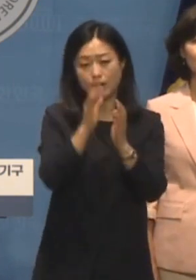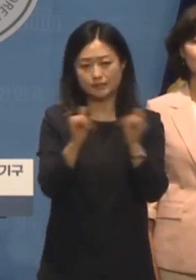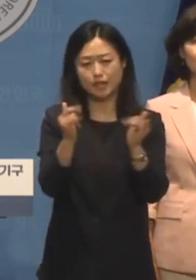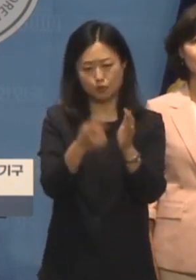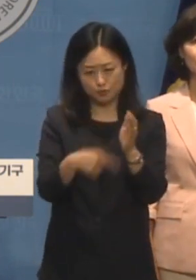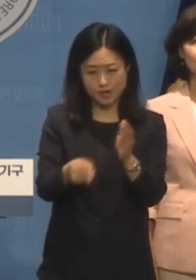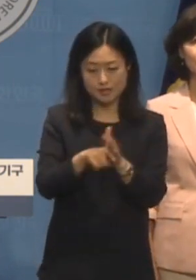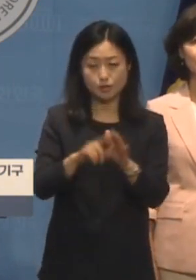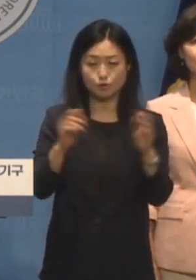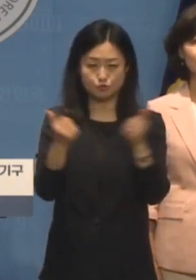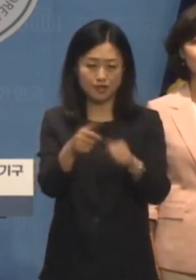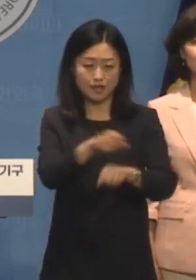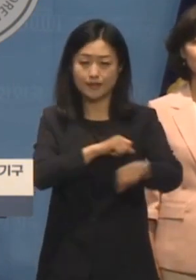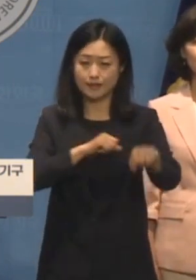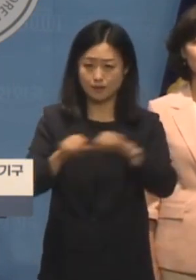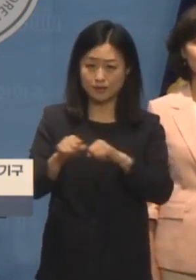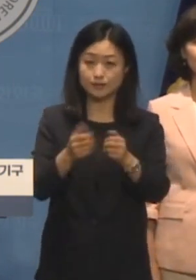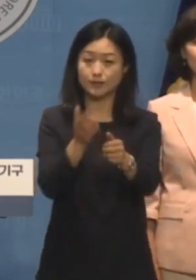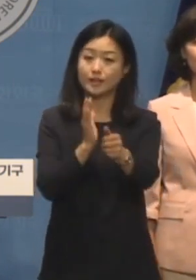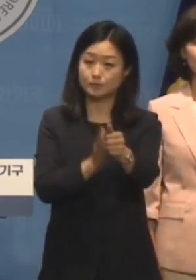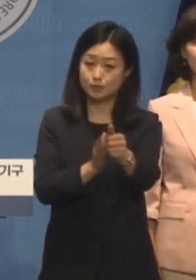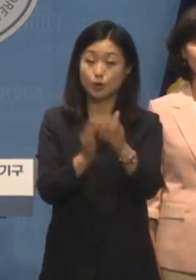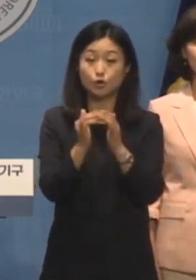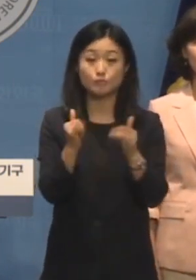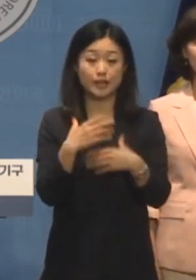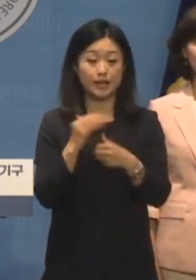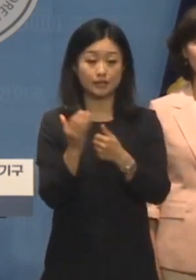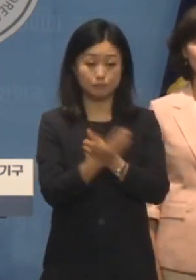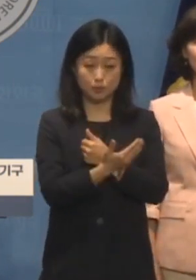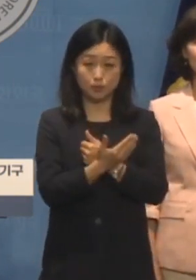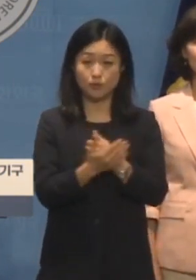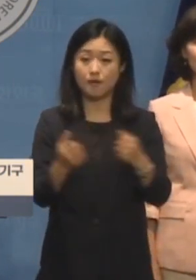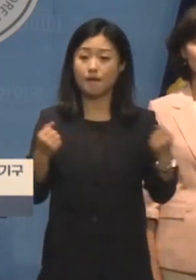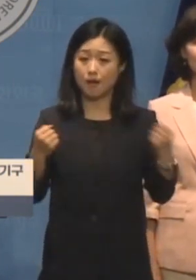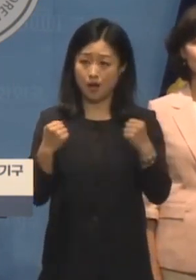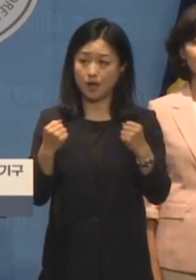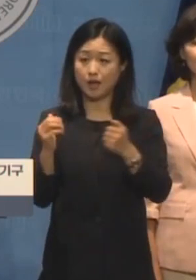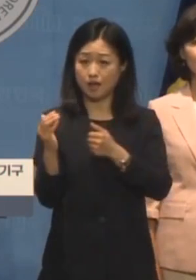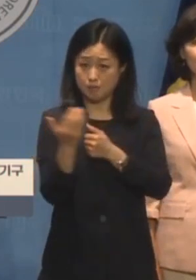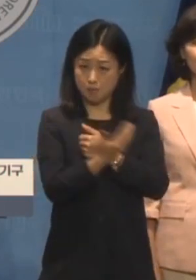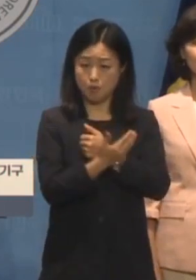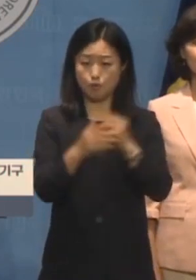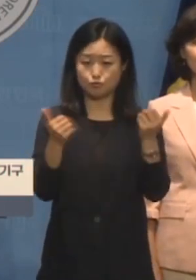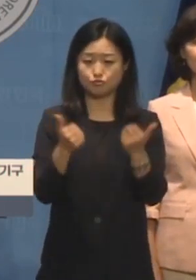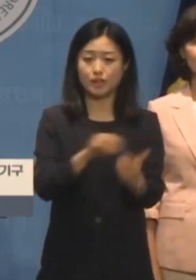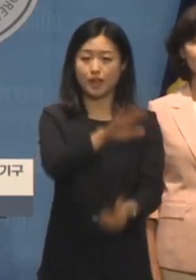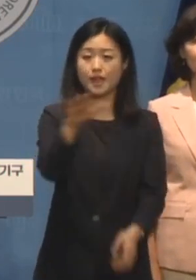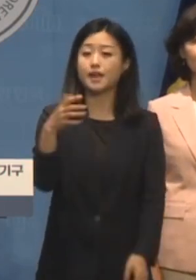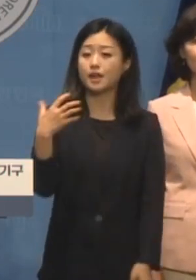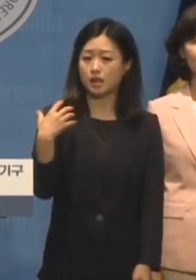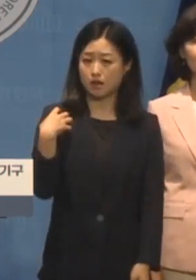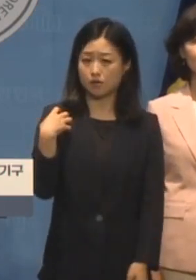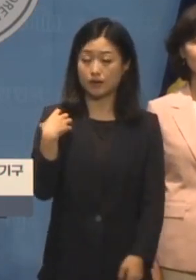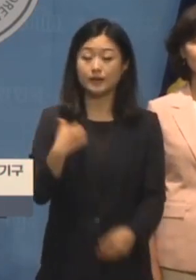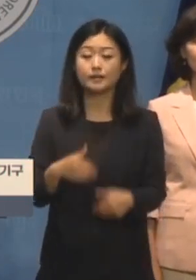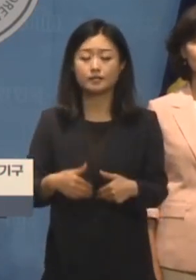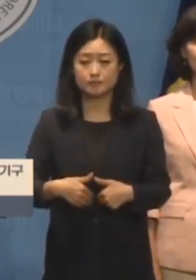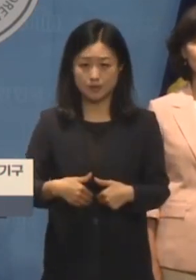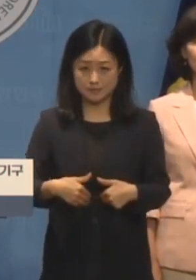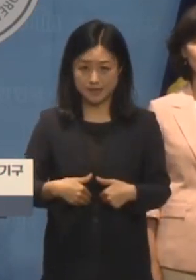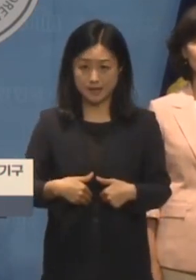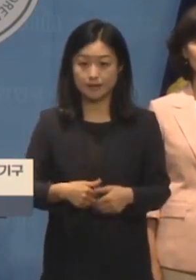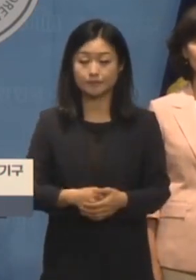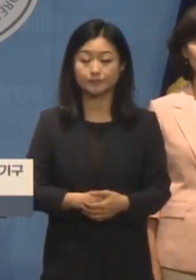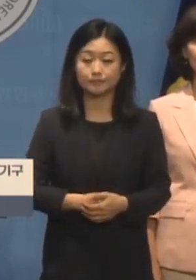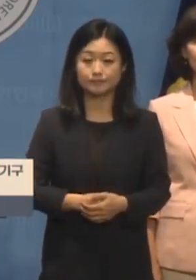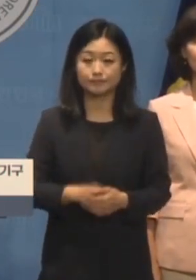나서야 합니다 국민의 안전과 건강을 지키기 위해 국회가 할 일이 분명히 있습니다 다시